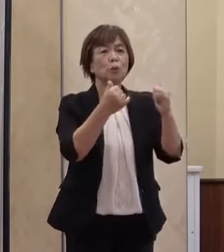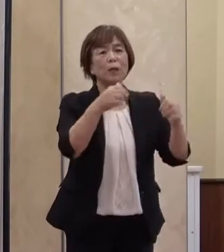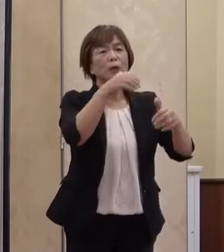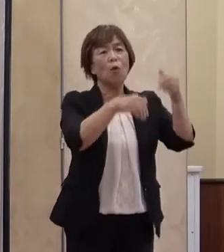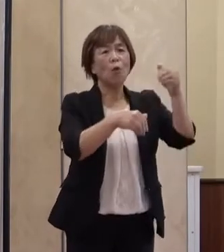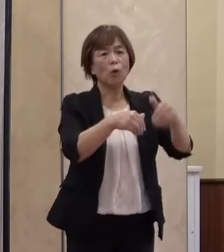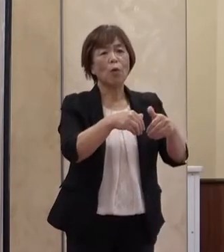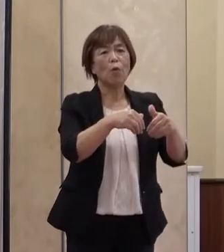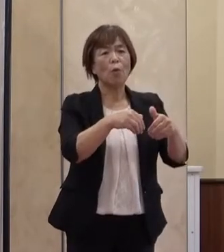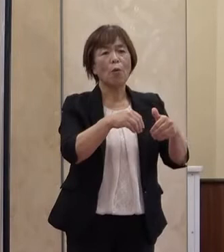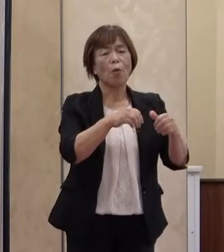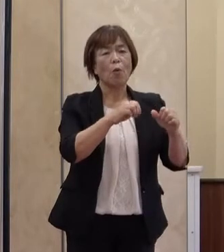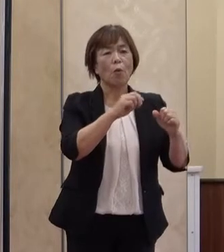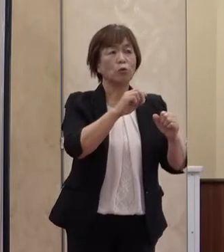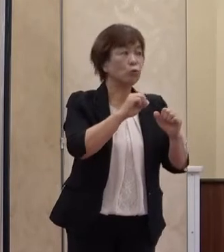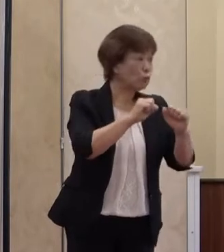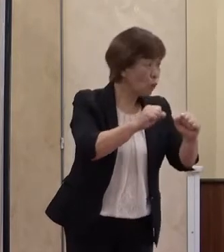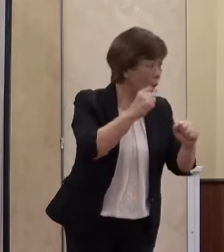ません。